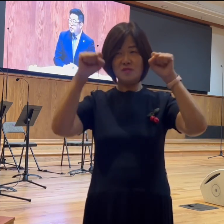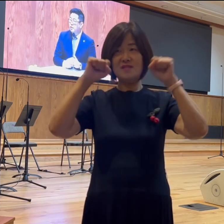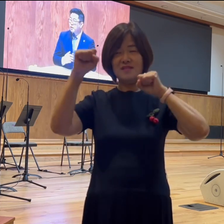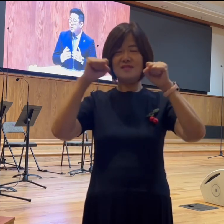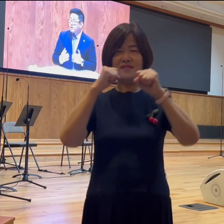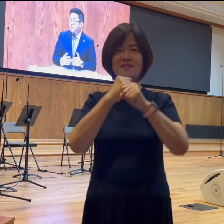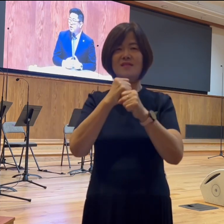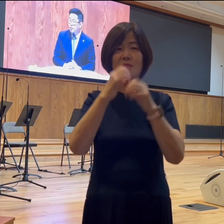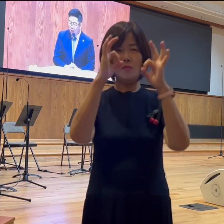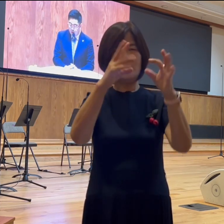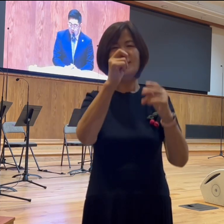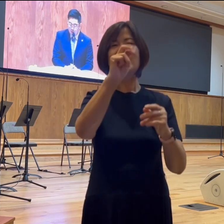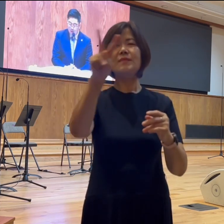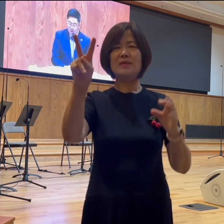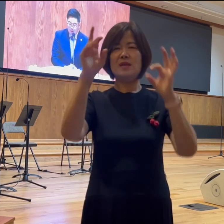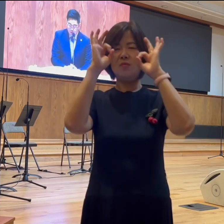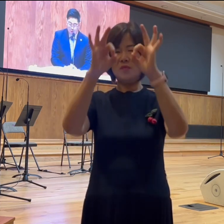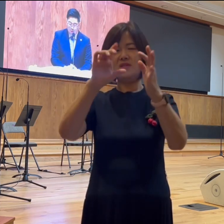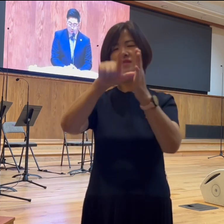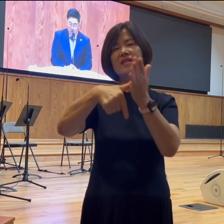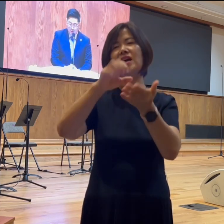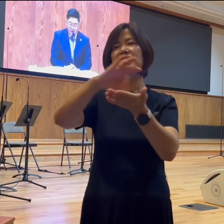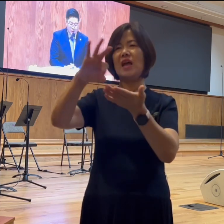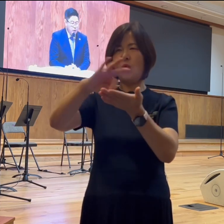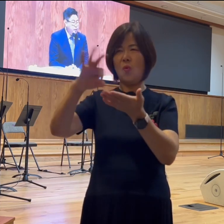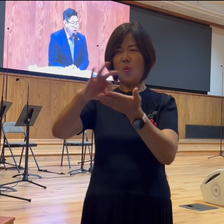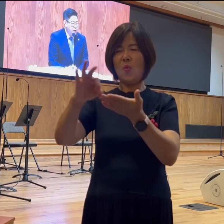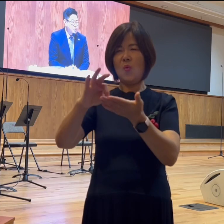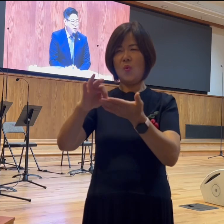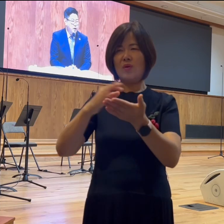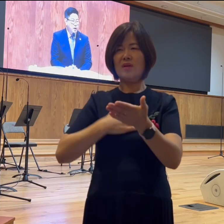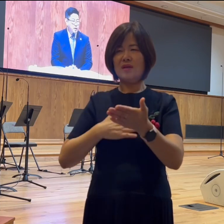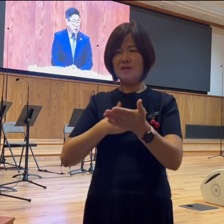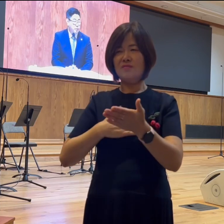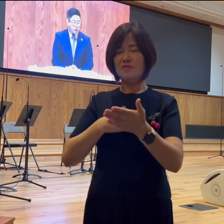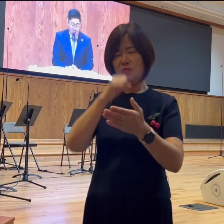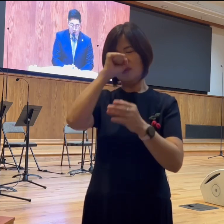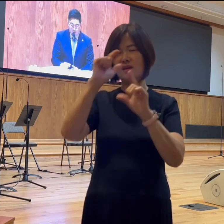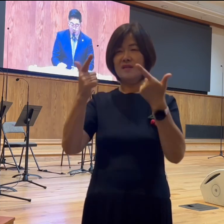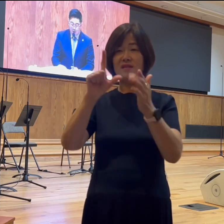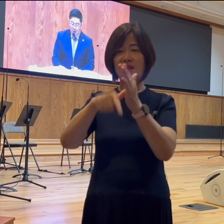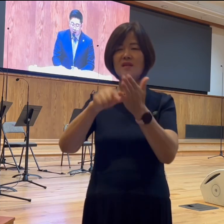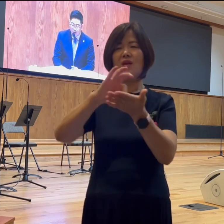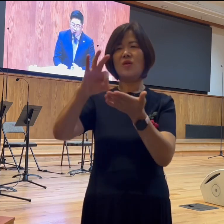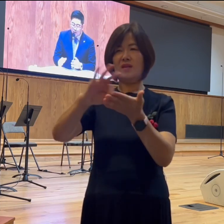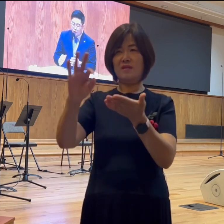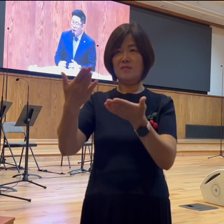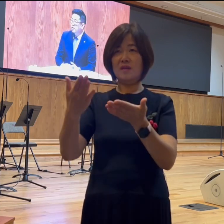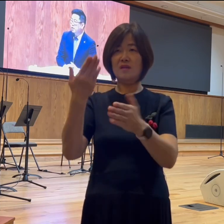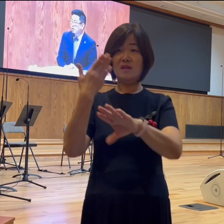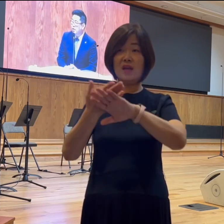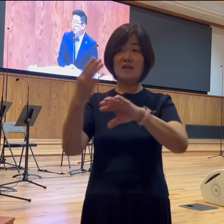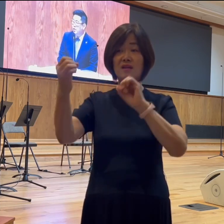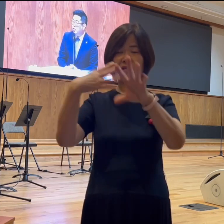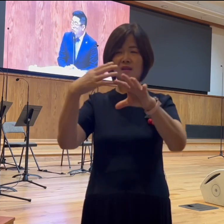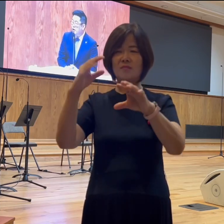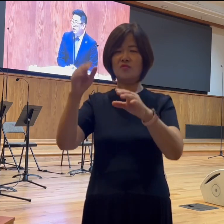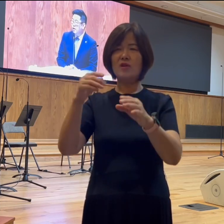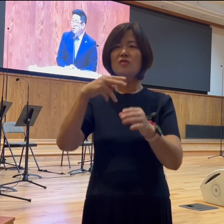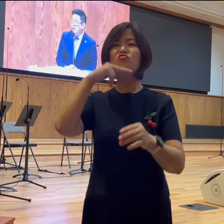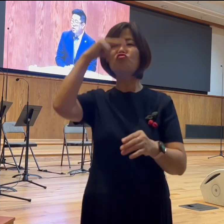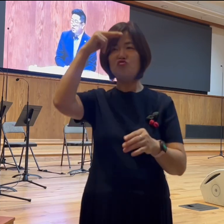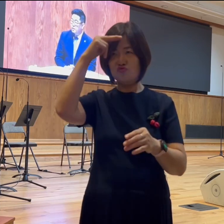앉아있어 그 시간을 보내는 것으로 스트레스와 불안을 해소한다 대답을 했고요. 다른 응답 중에는